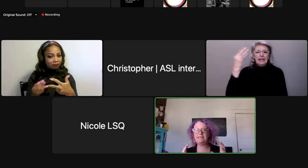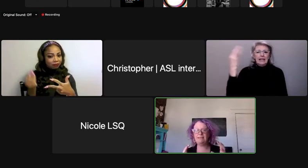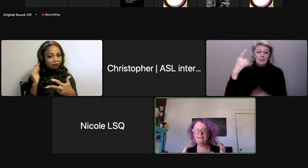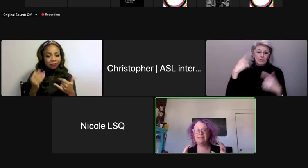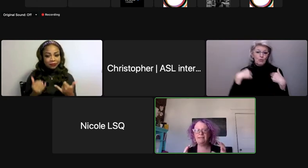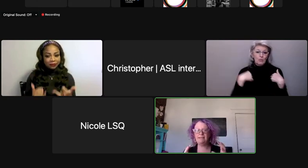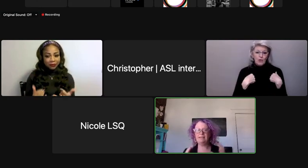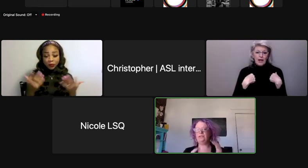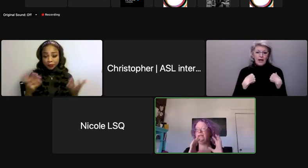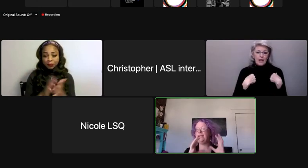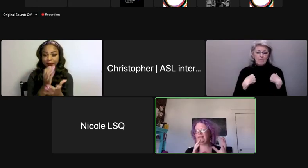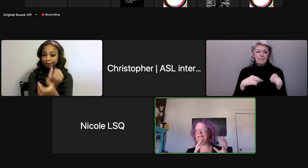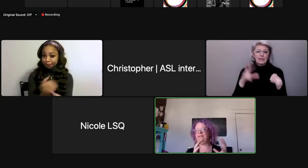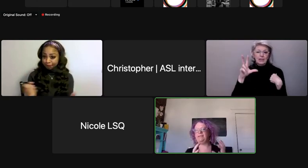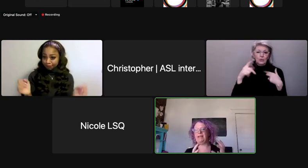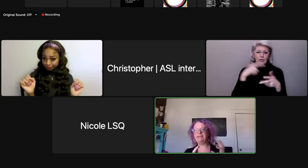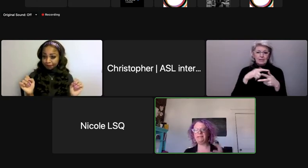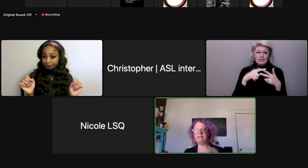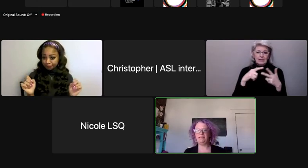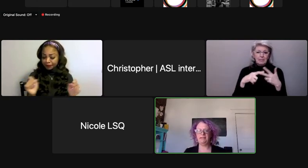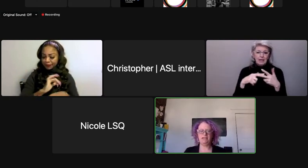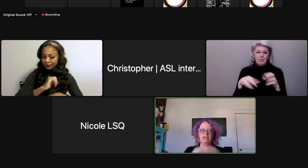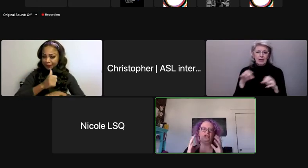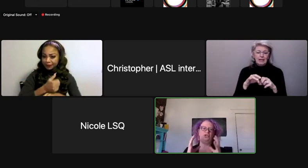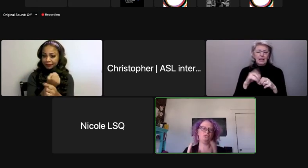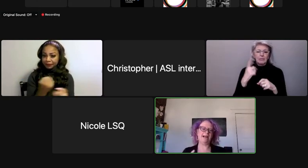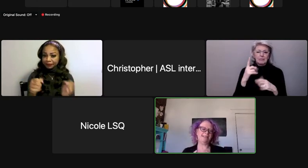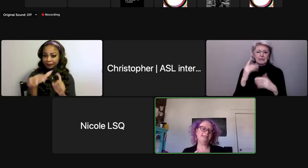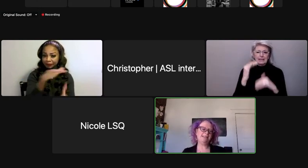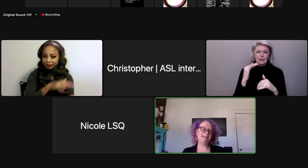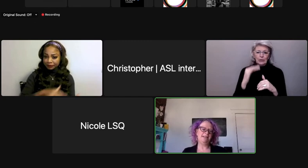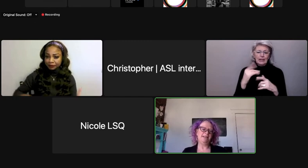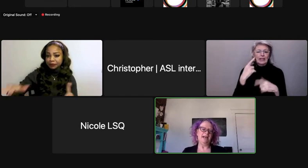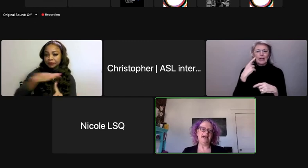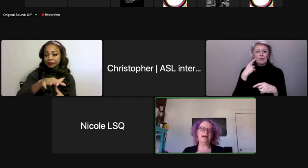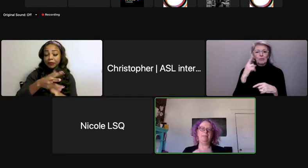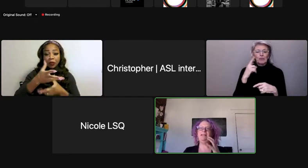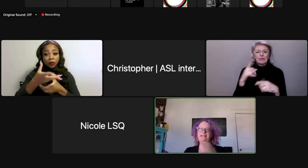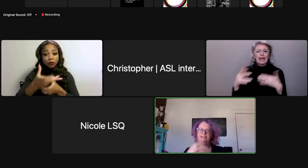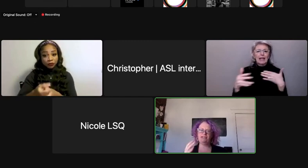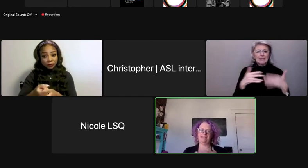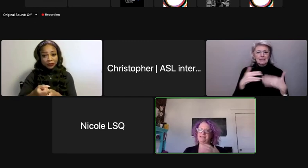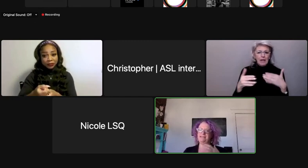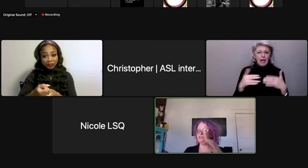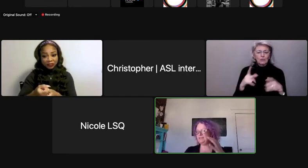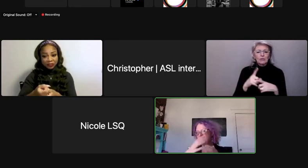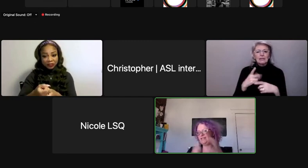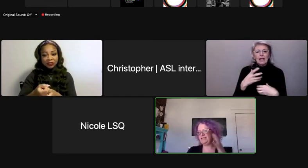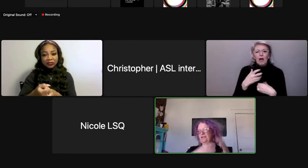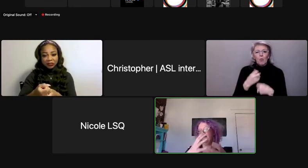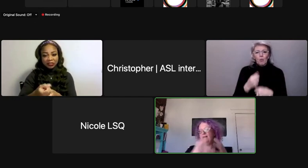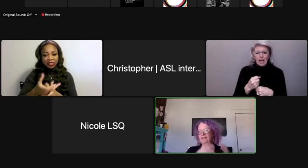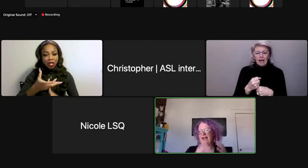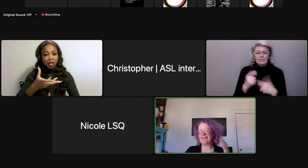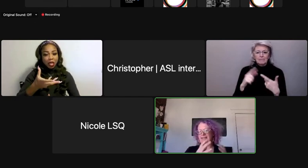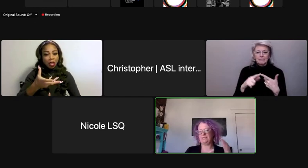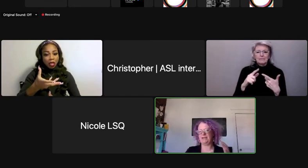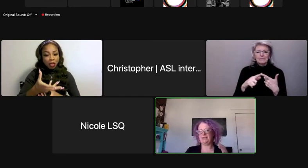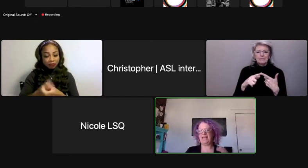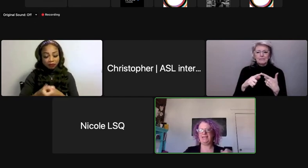les trois éléments clés c'était la sécurité au niveau de l'espace la confiance et